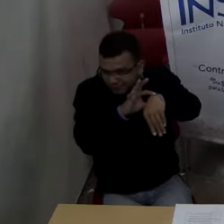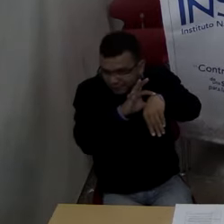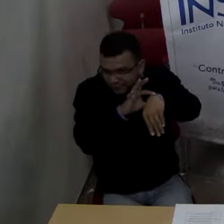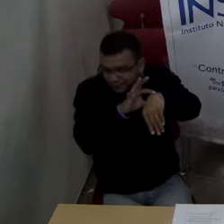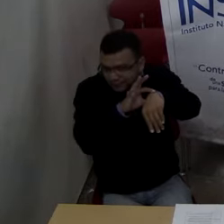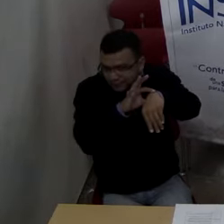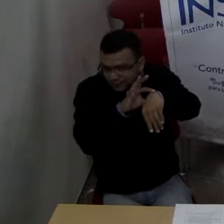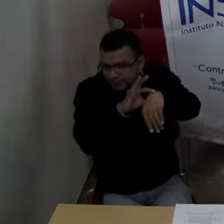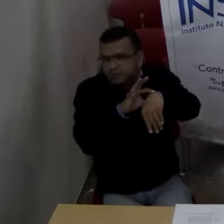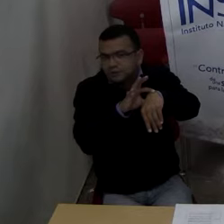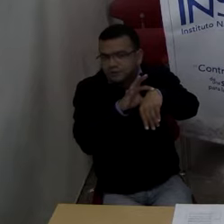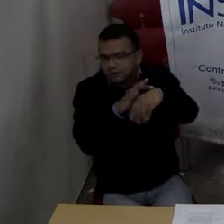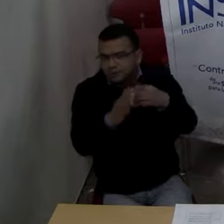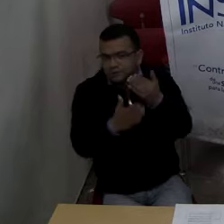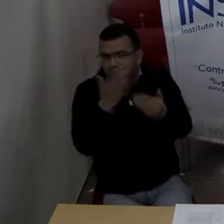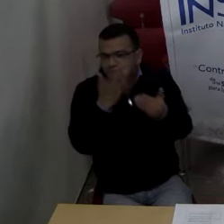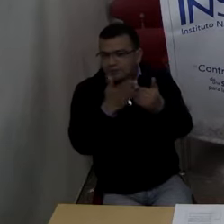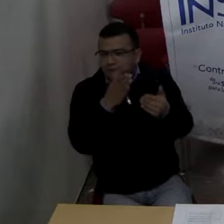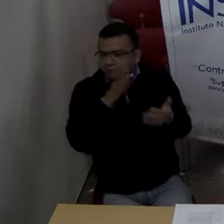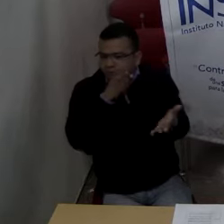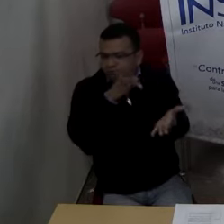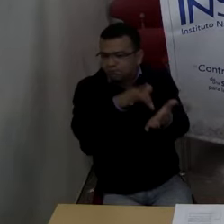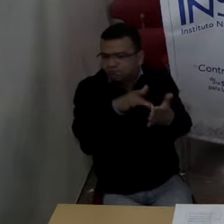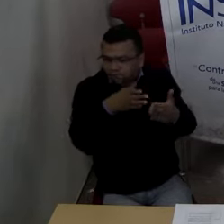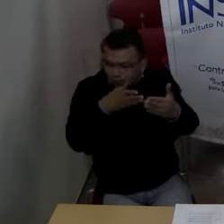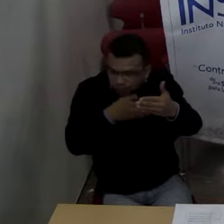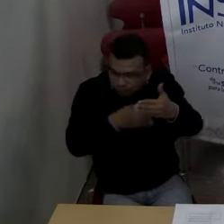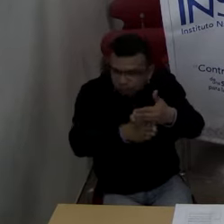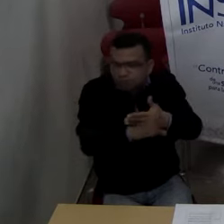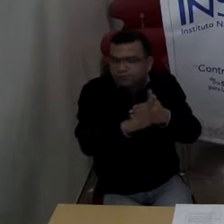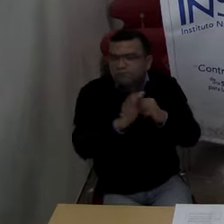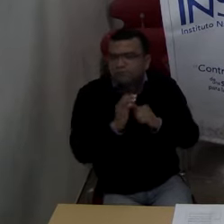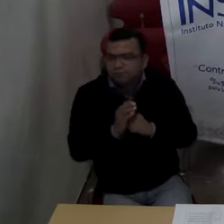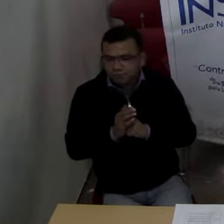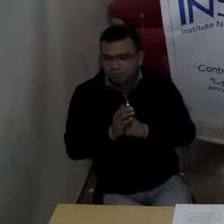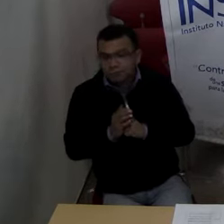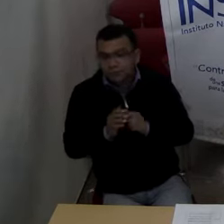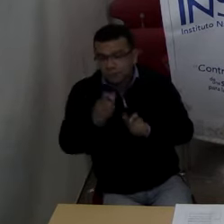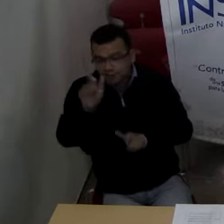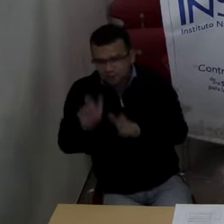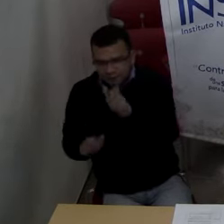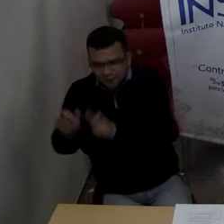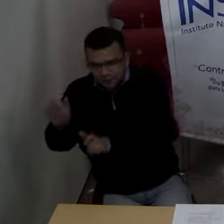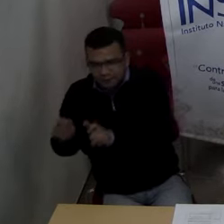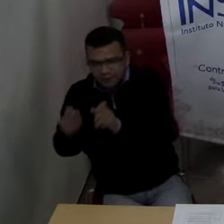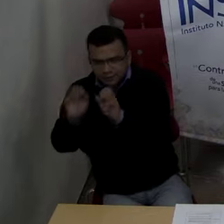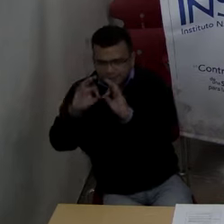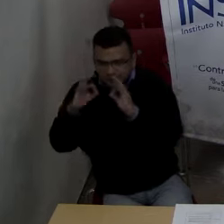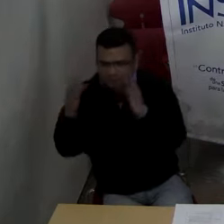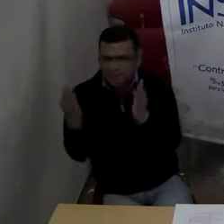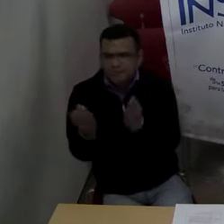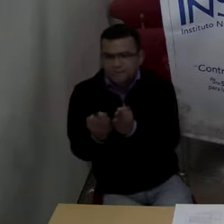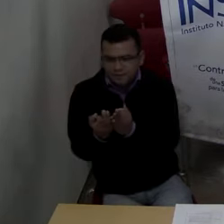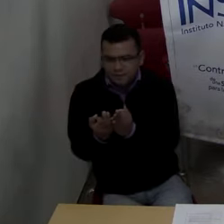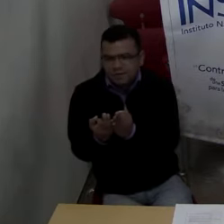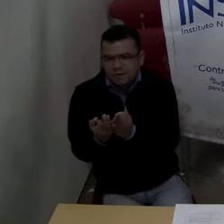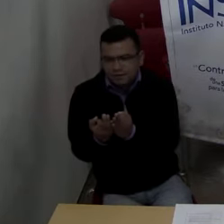Muchas familias o muchas personas en edad, se llamarían edad productiva,